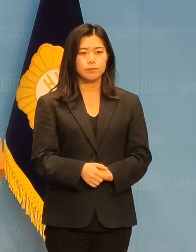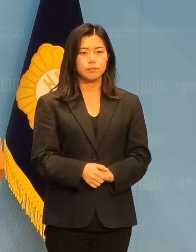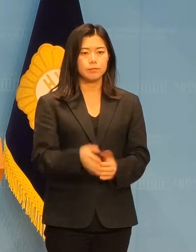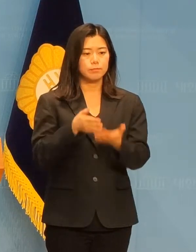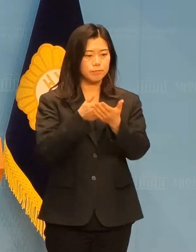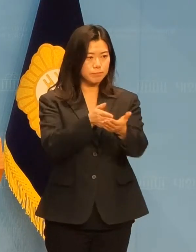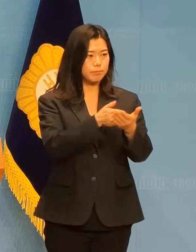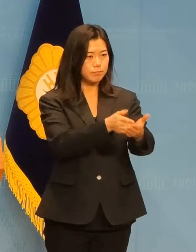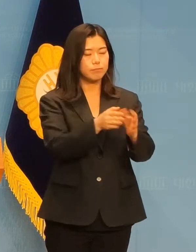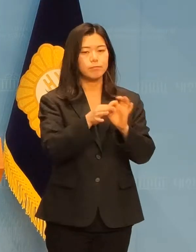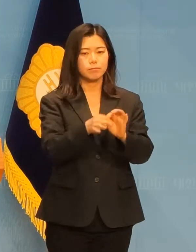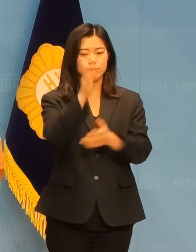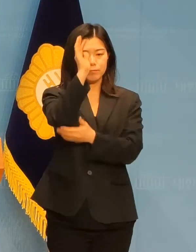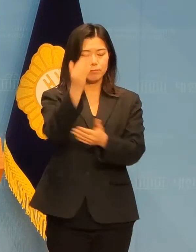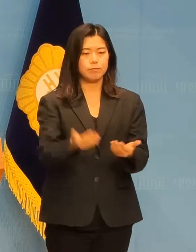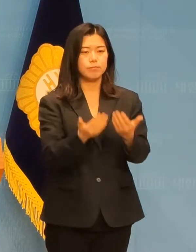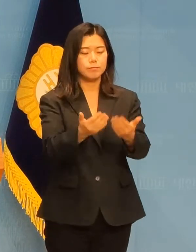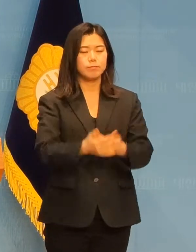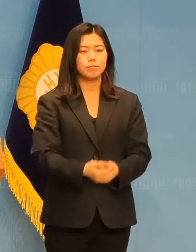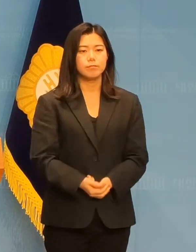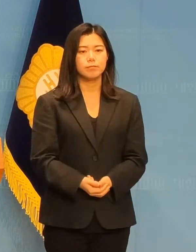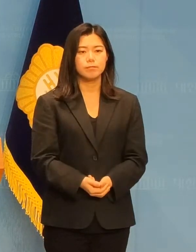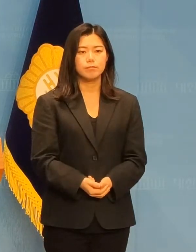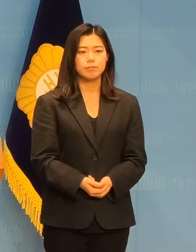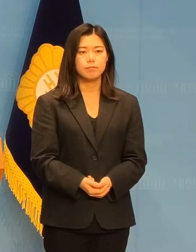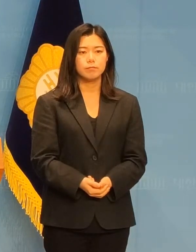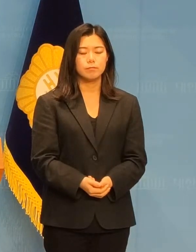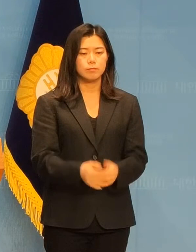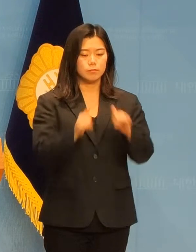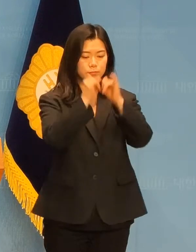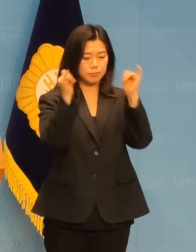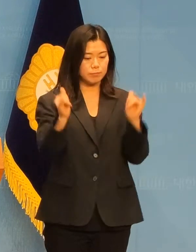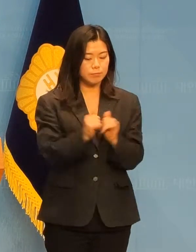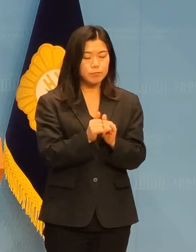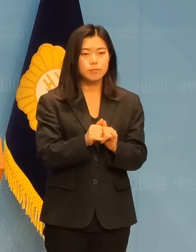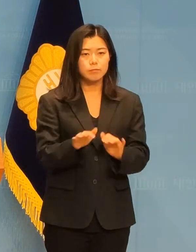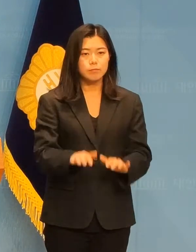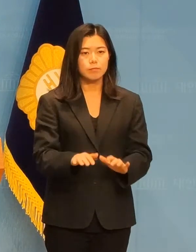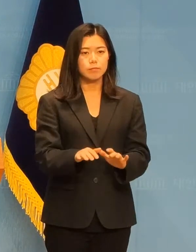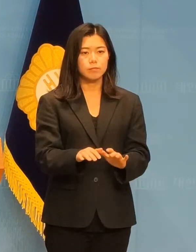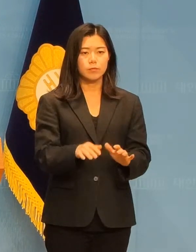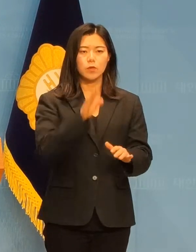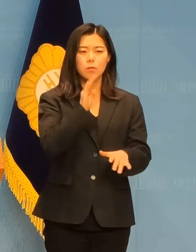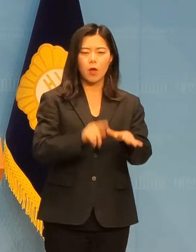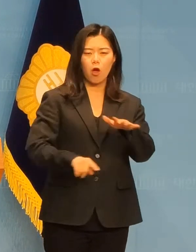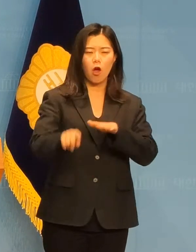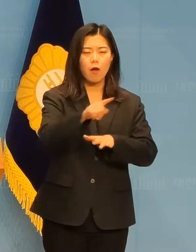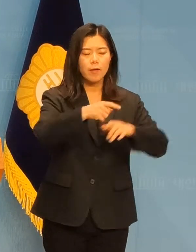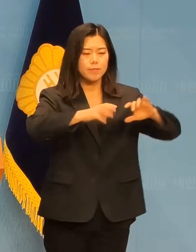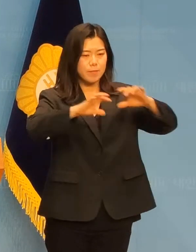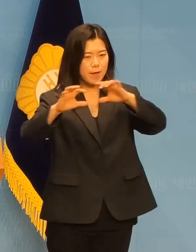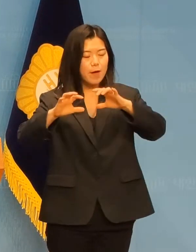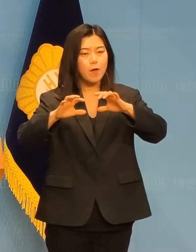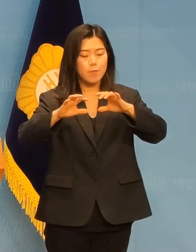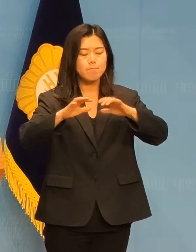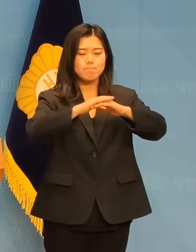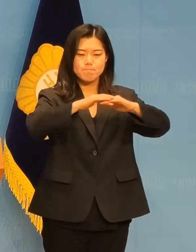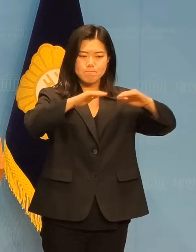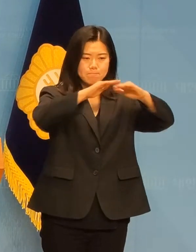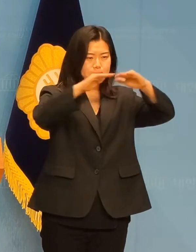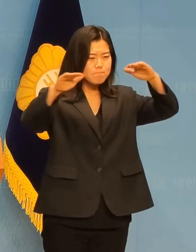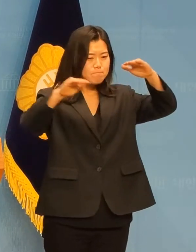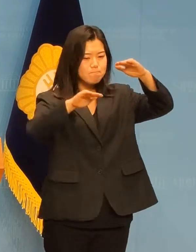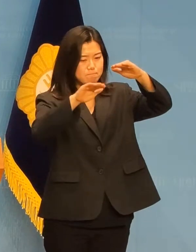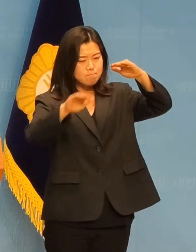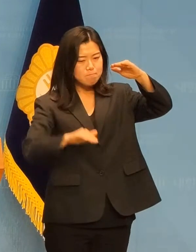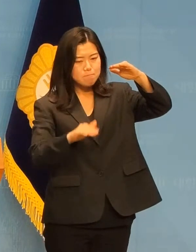발의하는 것과 관련하여 기자회견을 하고자 합니다. 우리 사회가 선진국 반열에 들어서 있다라고는